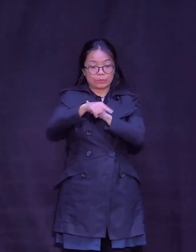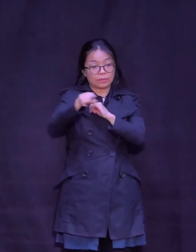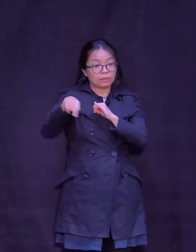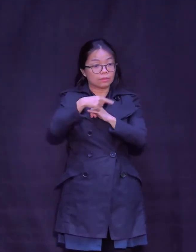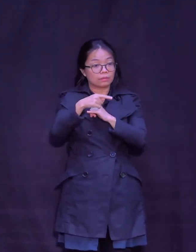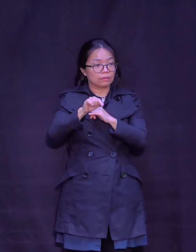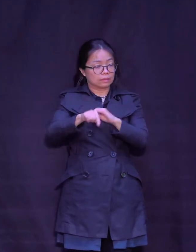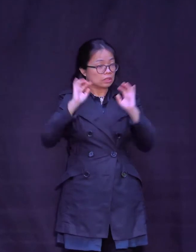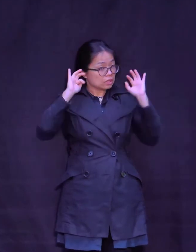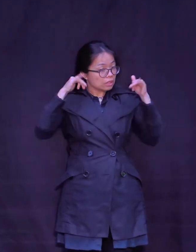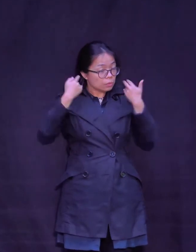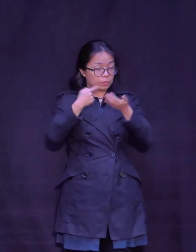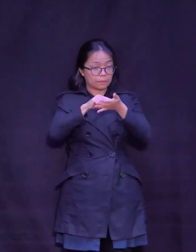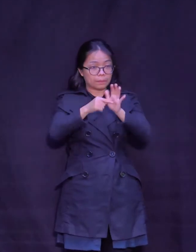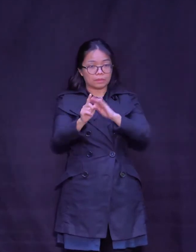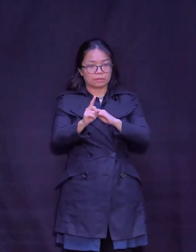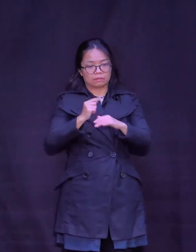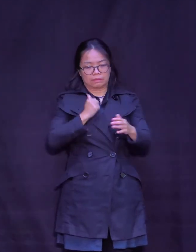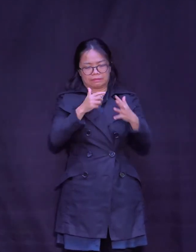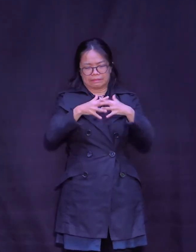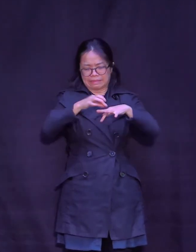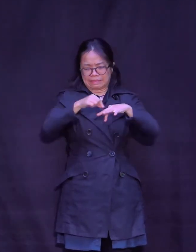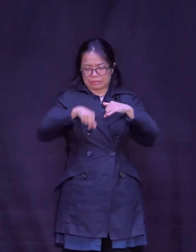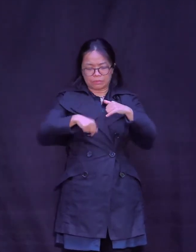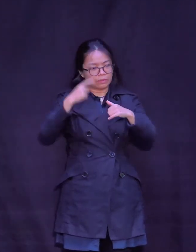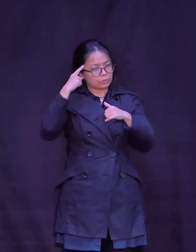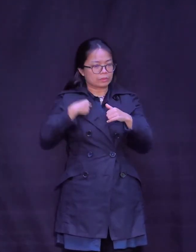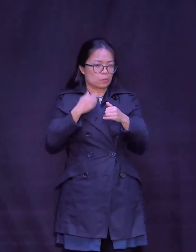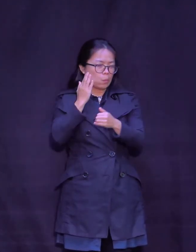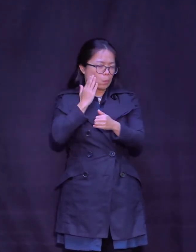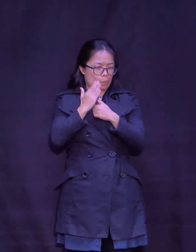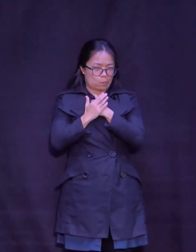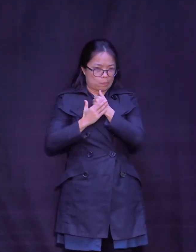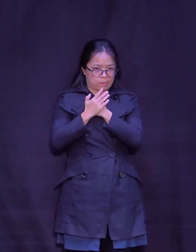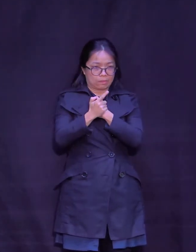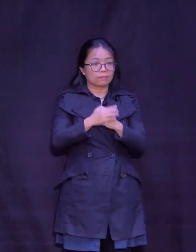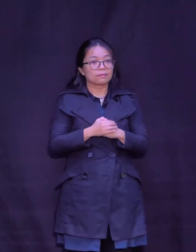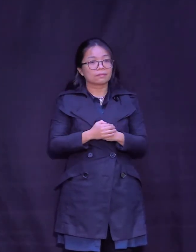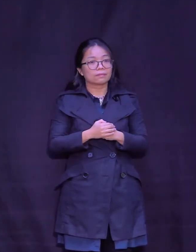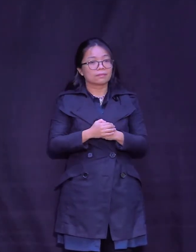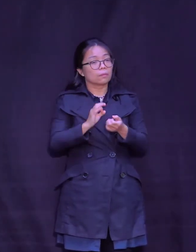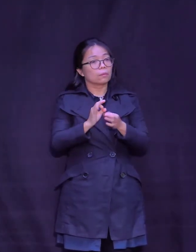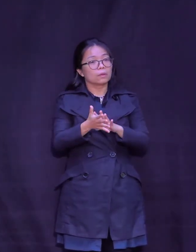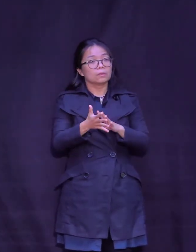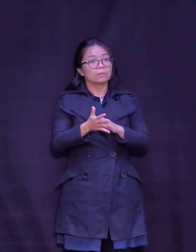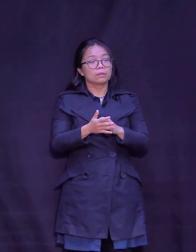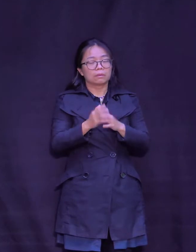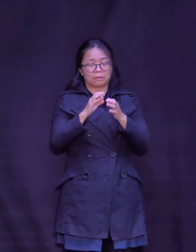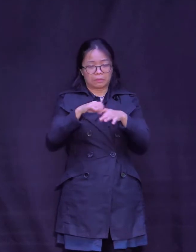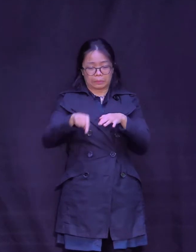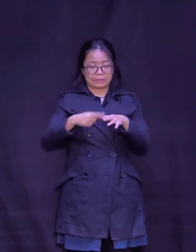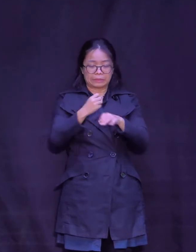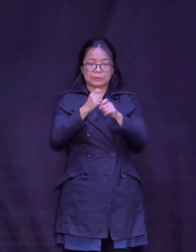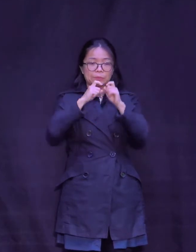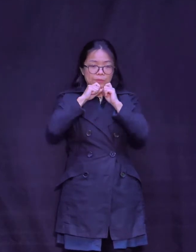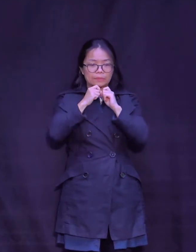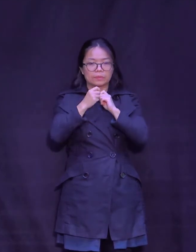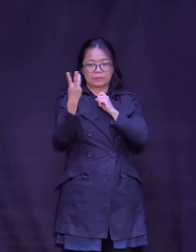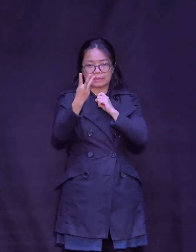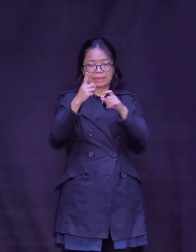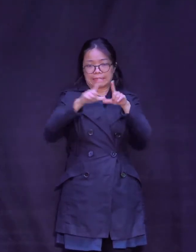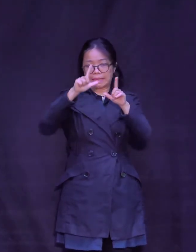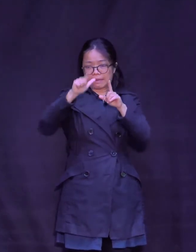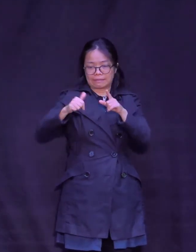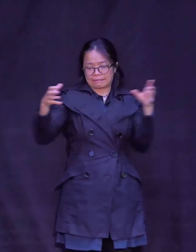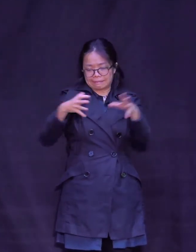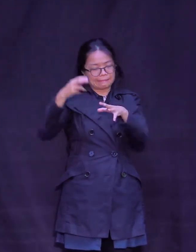呢，其实我们基金会把它当作珍宝，因为这一个作品其实有三个大师